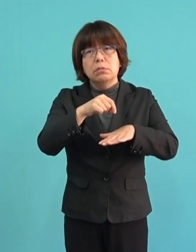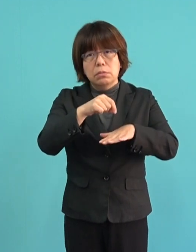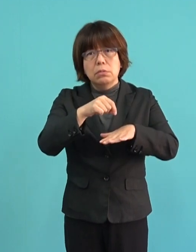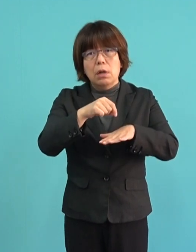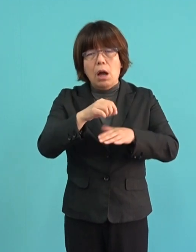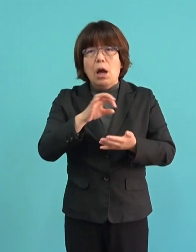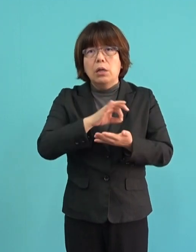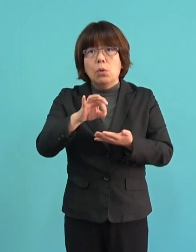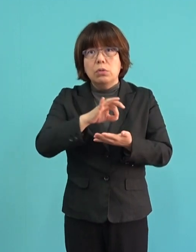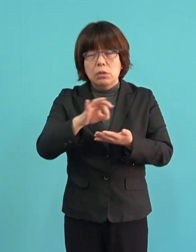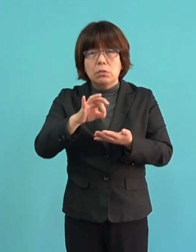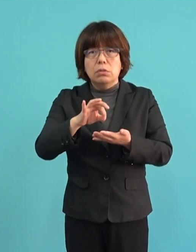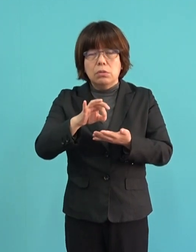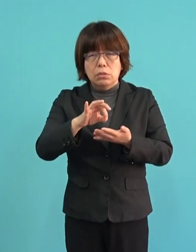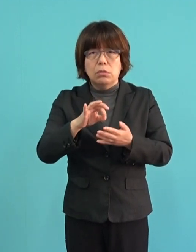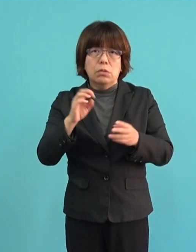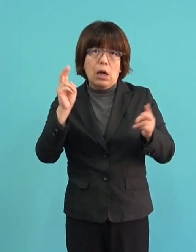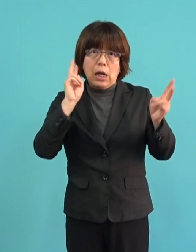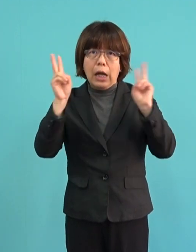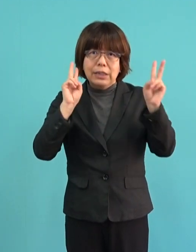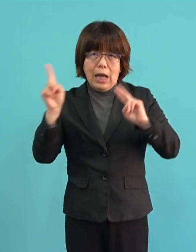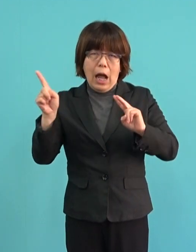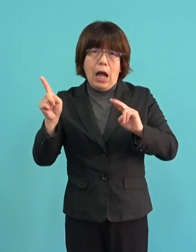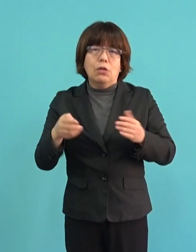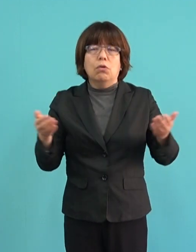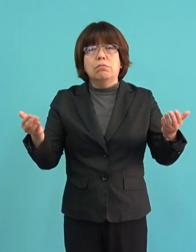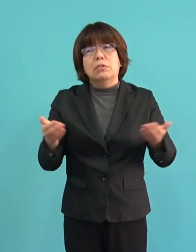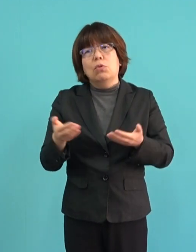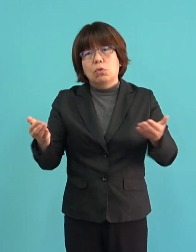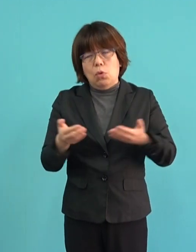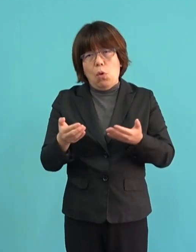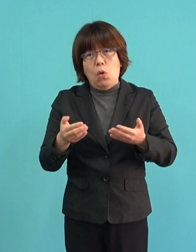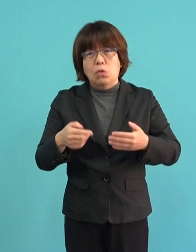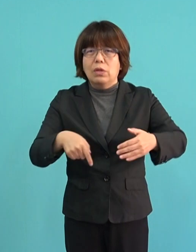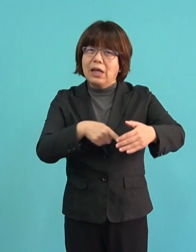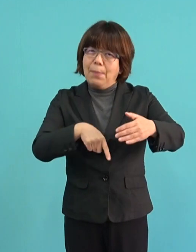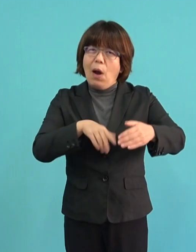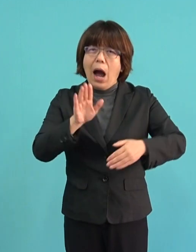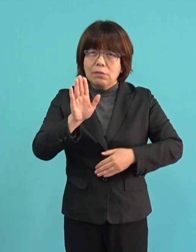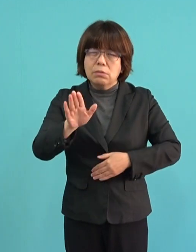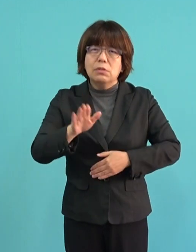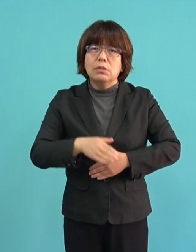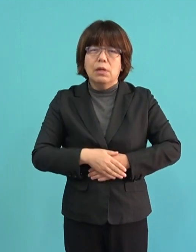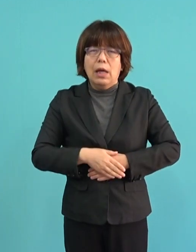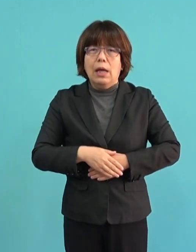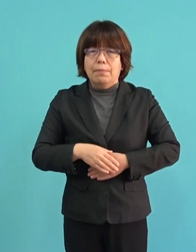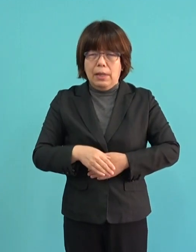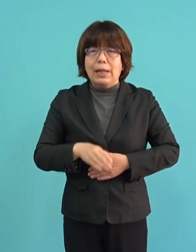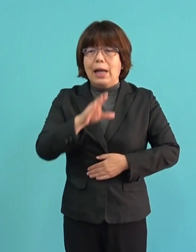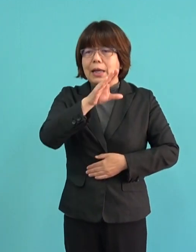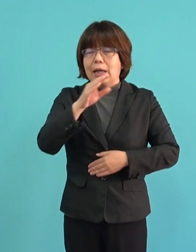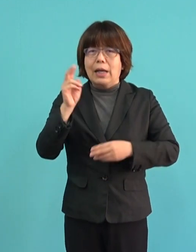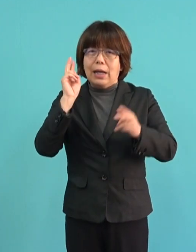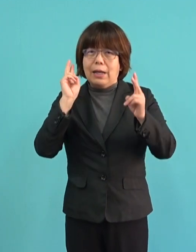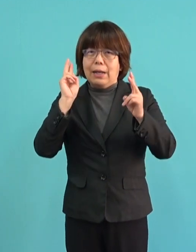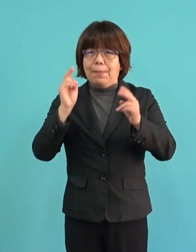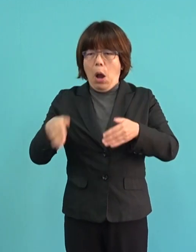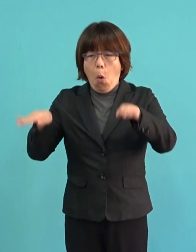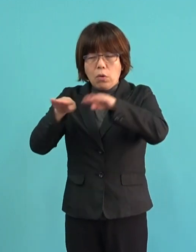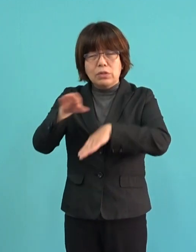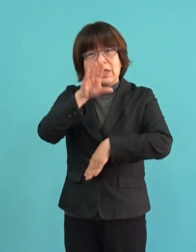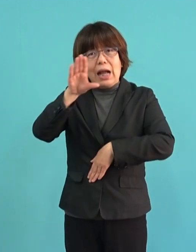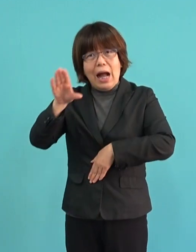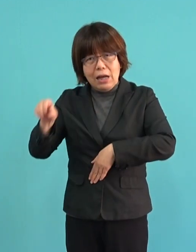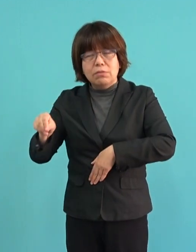は利用されている総裁業者さんのいろんなビジネスモデルもあってですね一旦その変えられるという方が結果としてはまあ